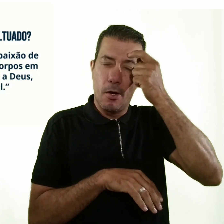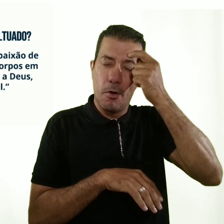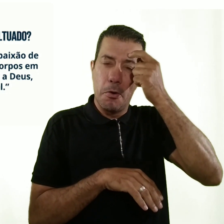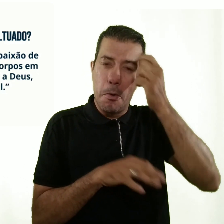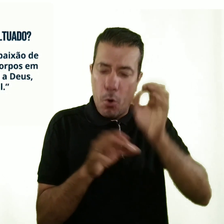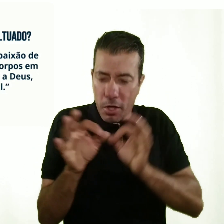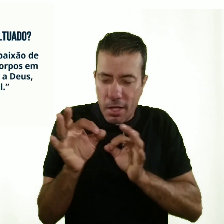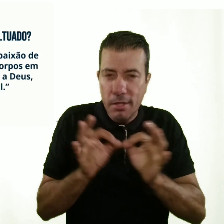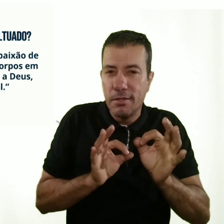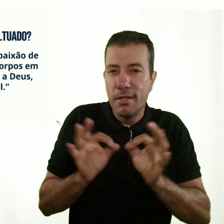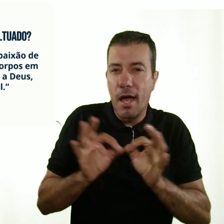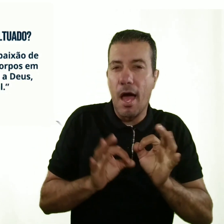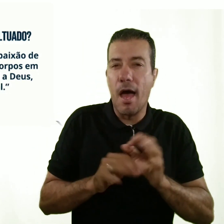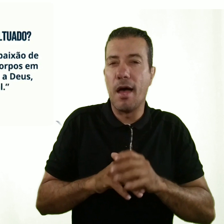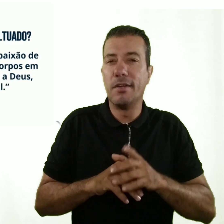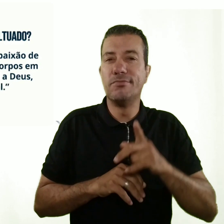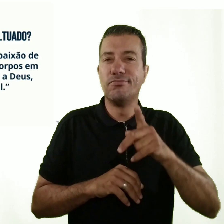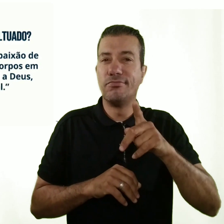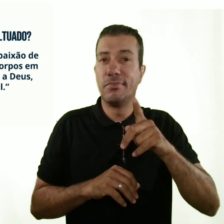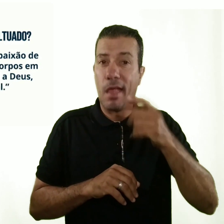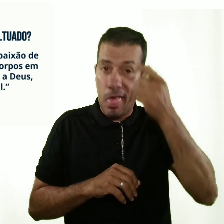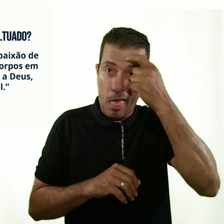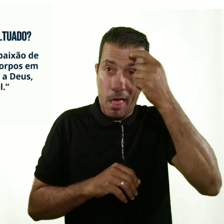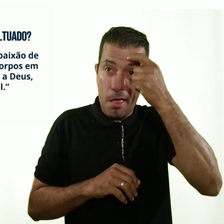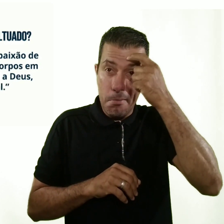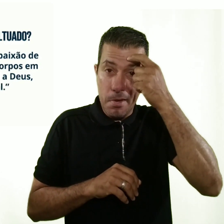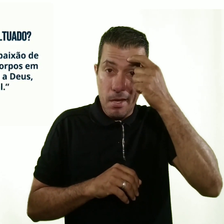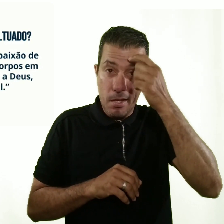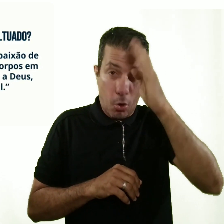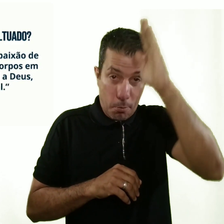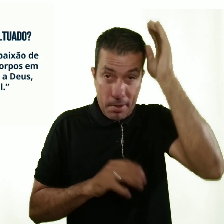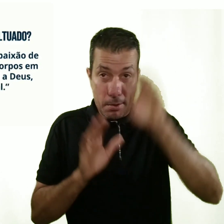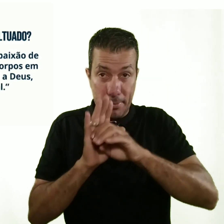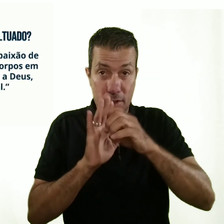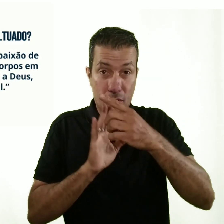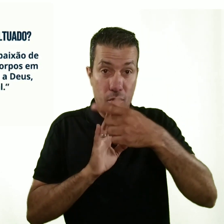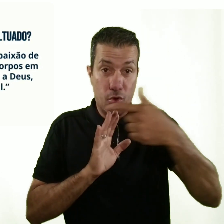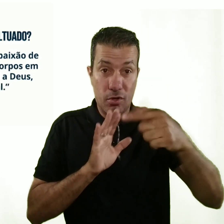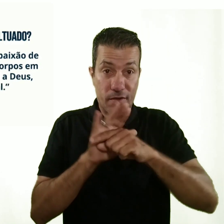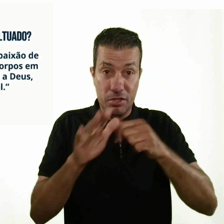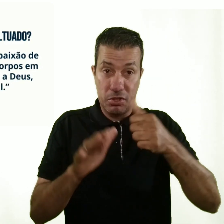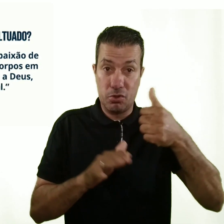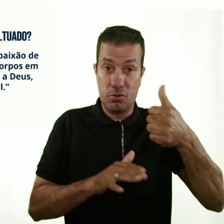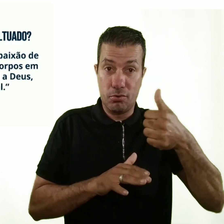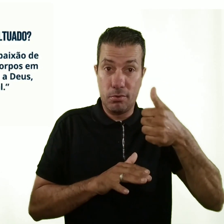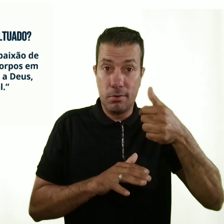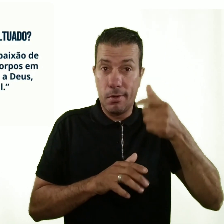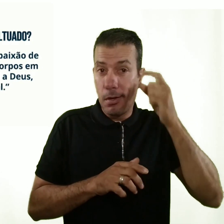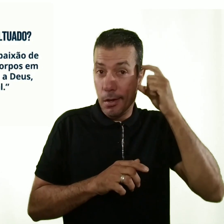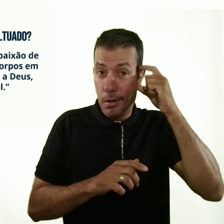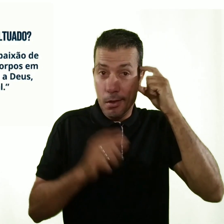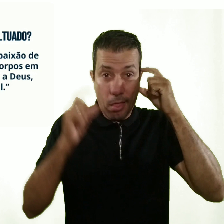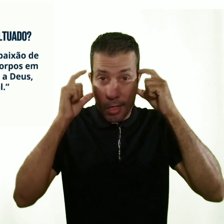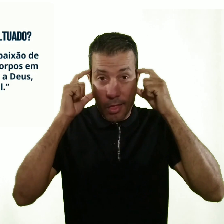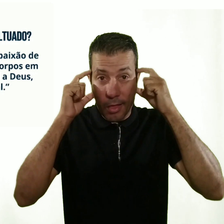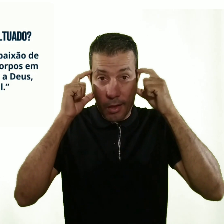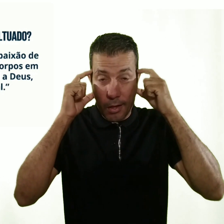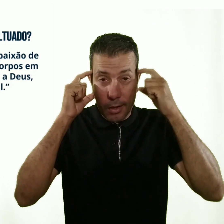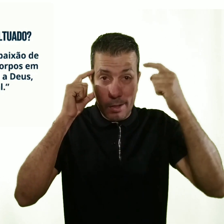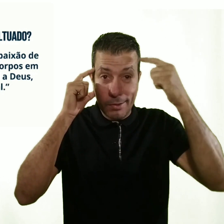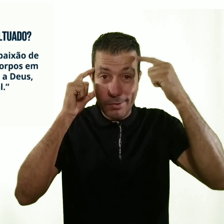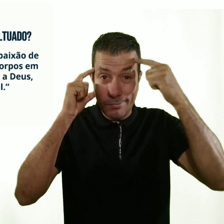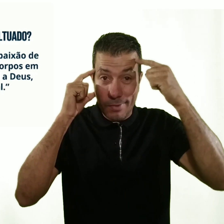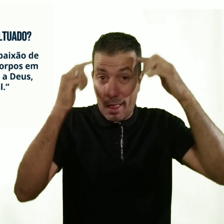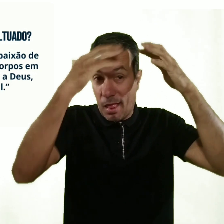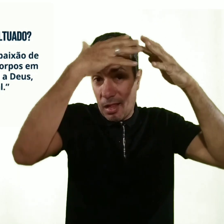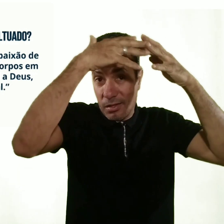assim para mim, Armandinho, você não tem cabeça só para separar as orelhas. Acima das suas orelhas tem um cérebro. Eu quero que você pense.